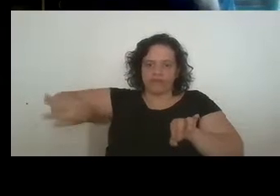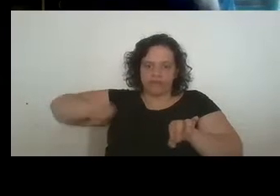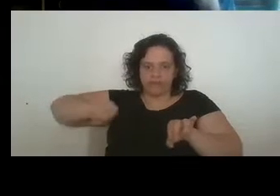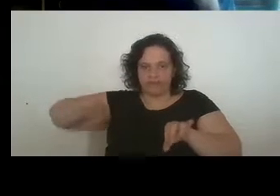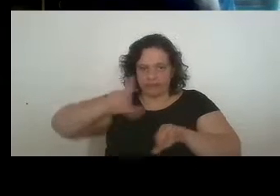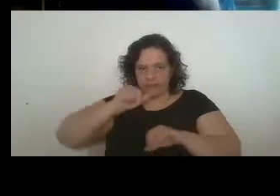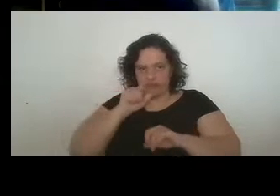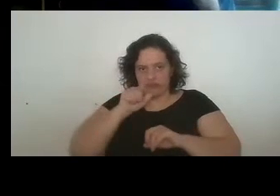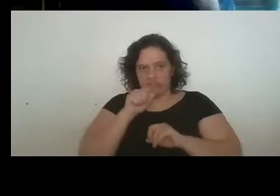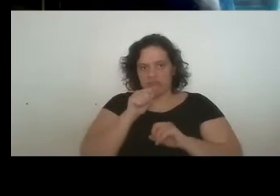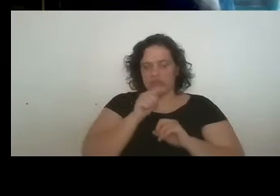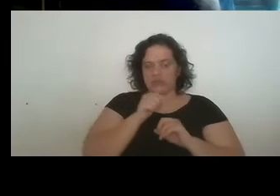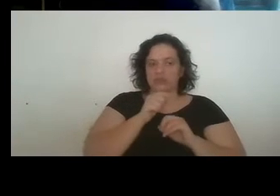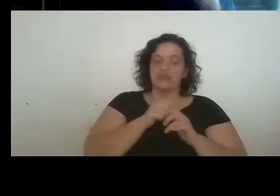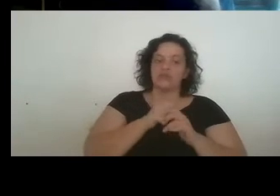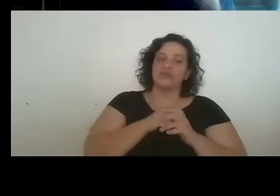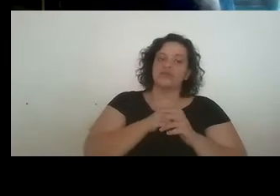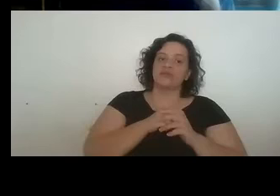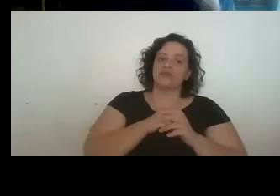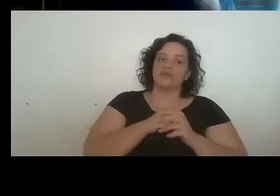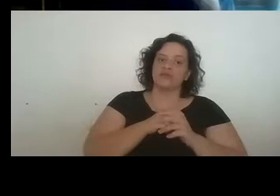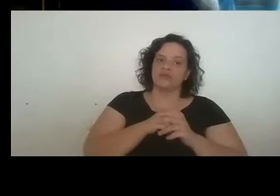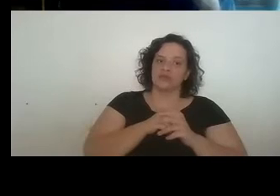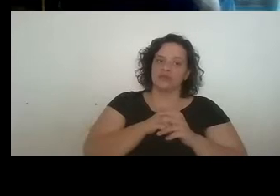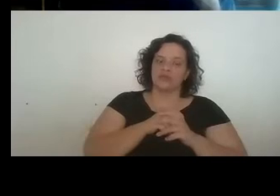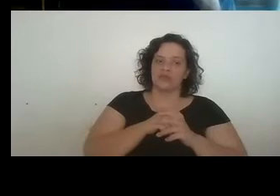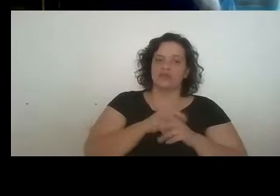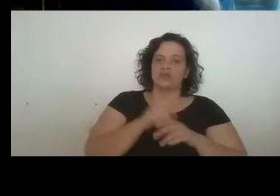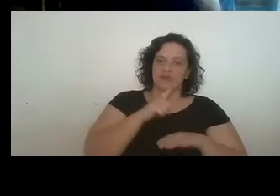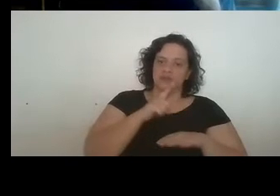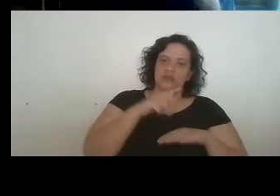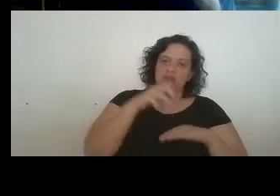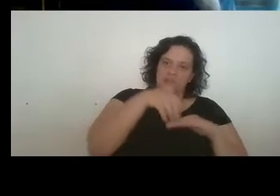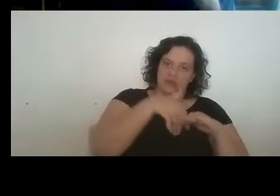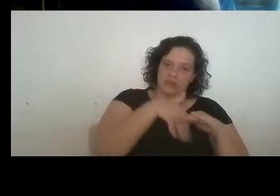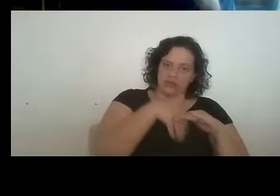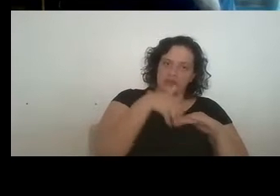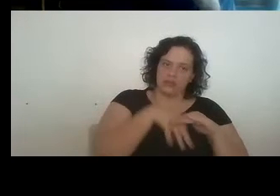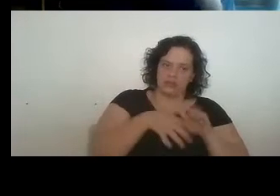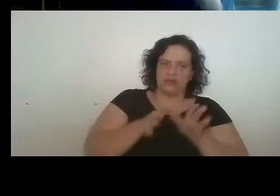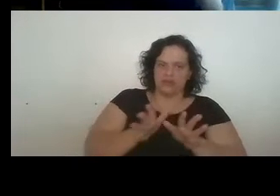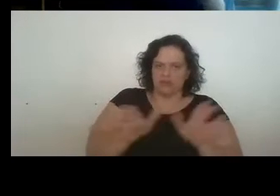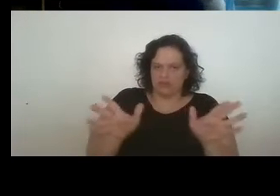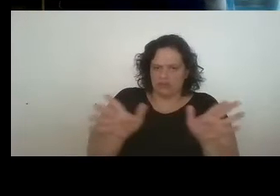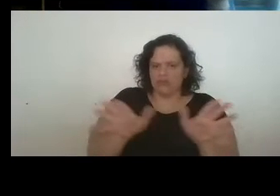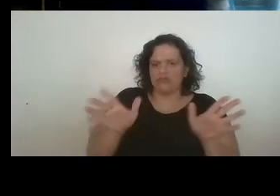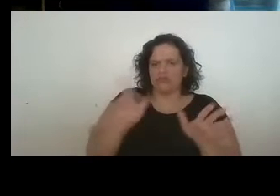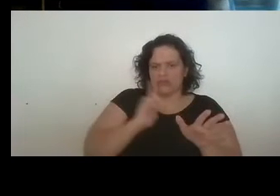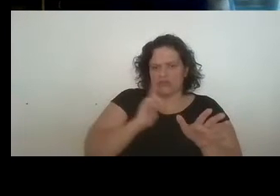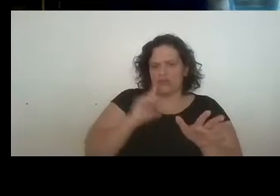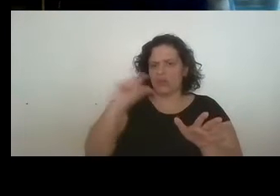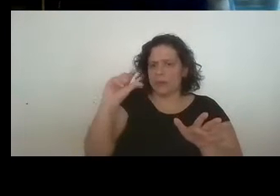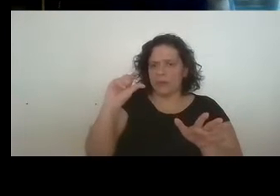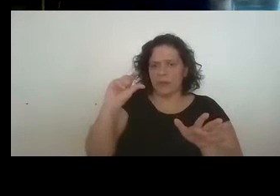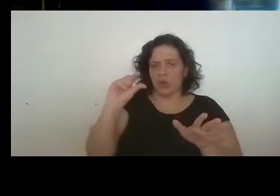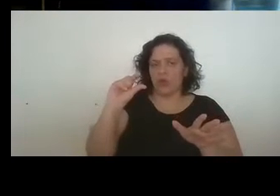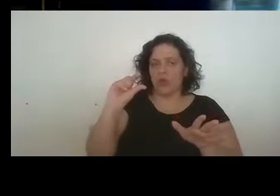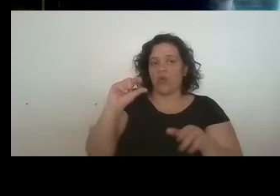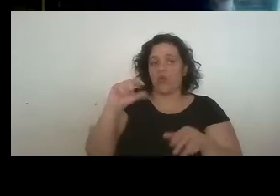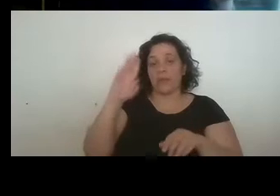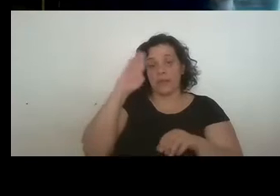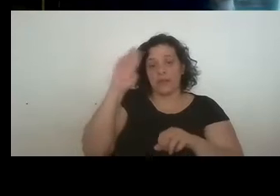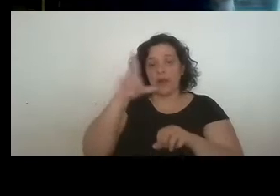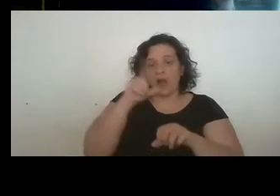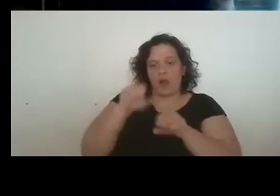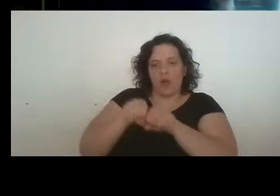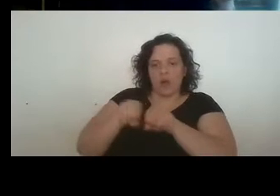eventualmente, existe alguma infiltração para o entorno, mas a infiltração é pequena, a água acaba